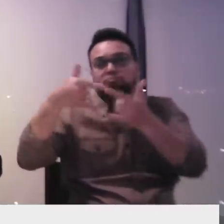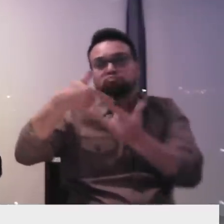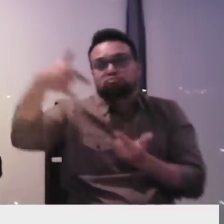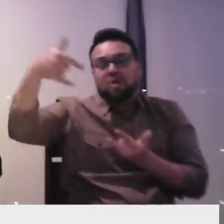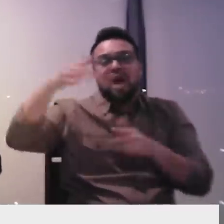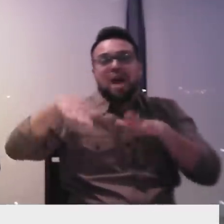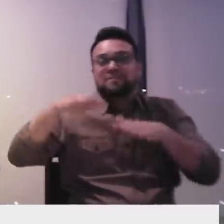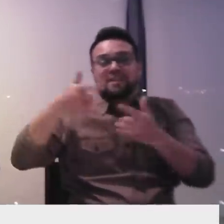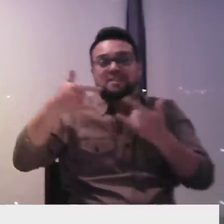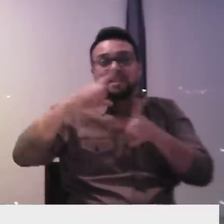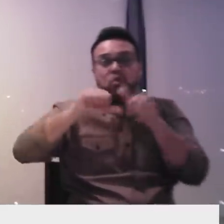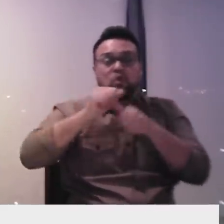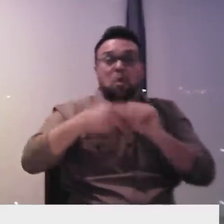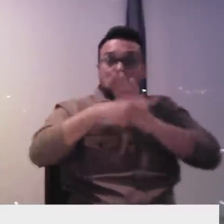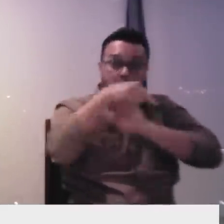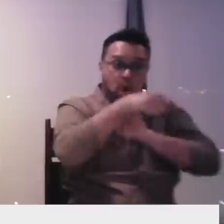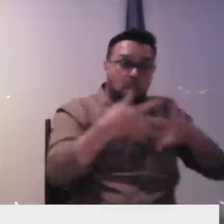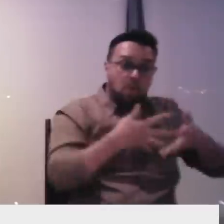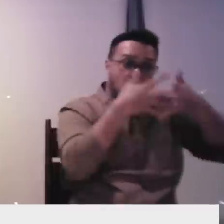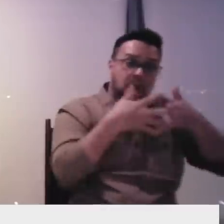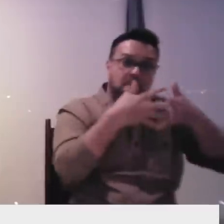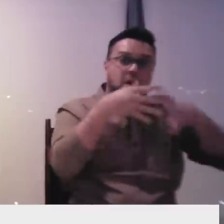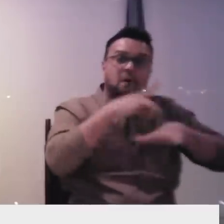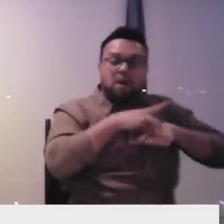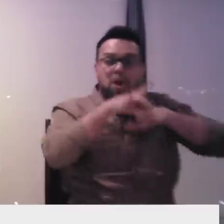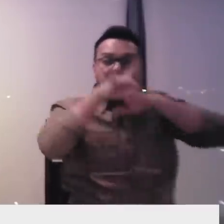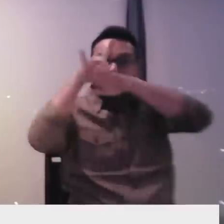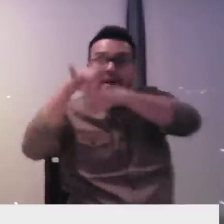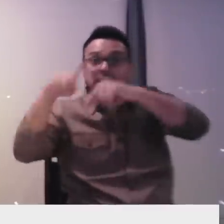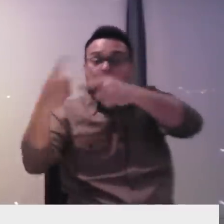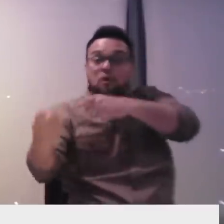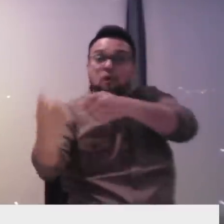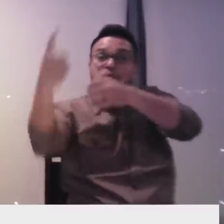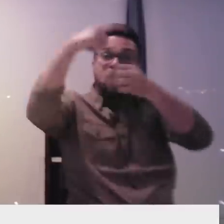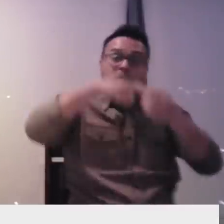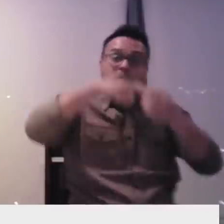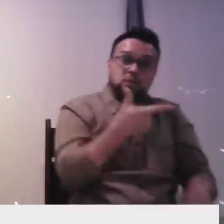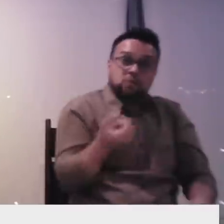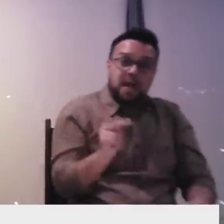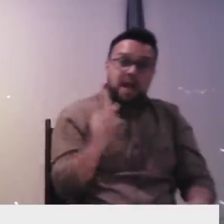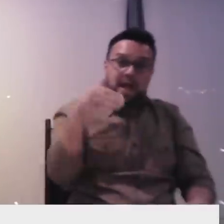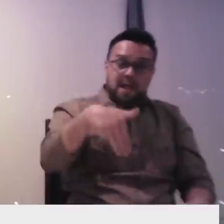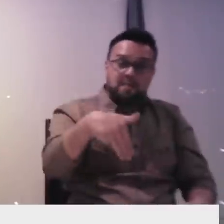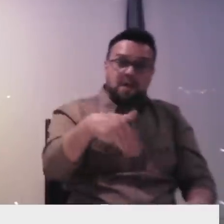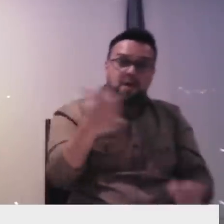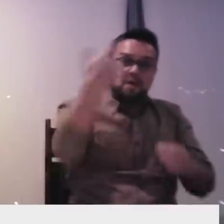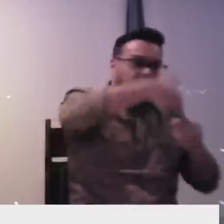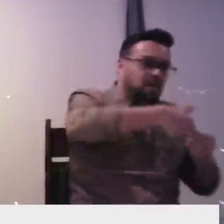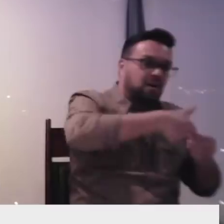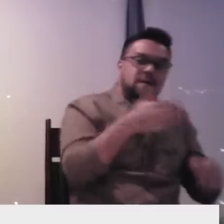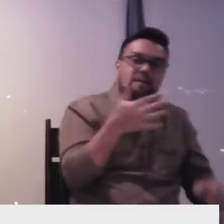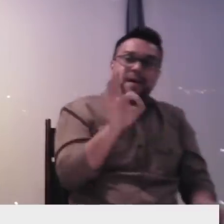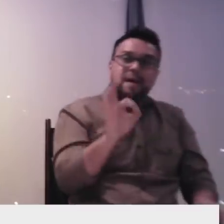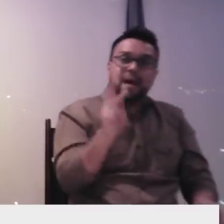nem troca de caminhão, o próprio caminhão volta 200 km para cá e bota o álcool no tanque de um posto a 10 km da